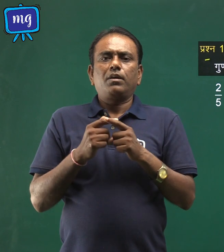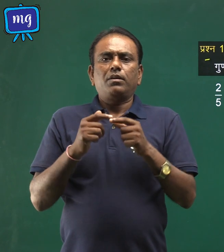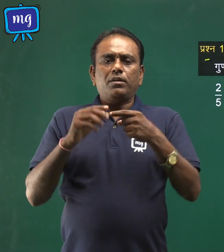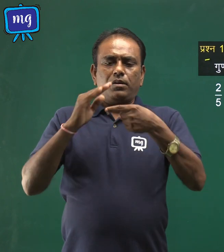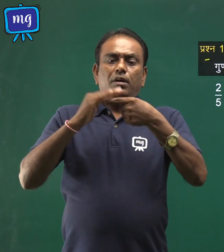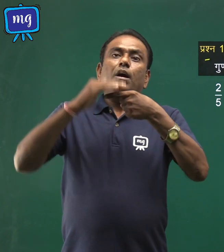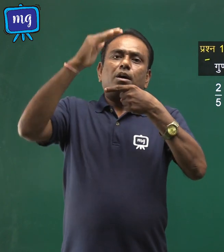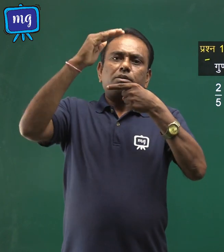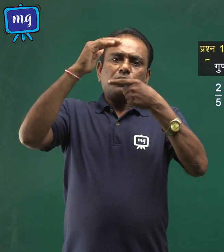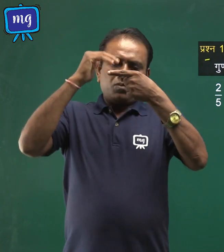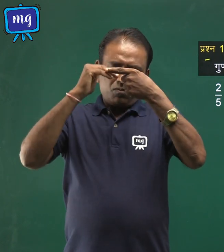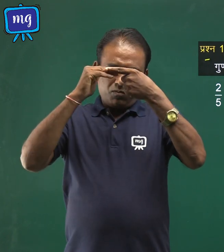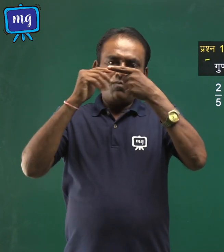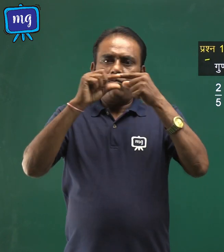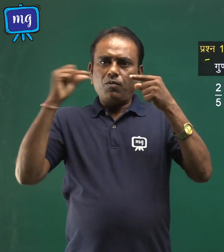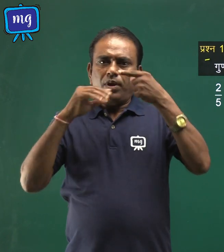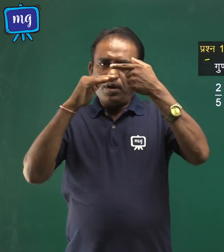अंश व हर